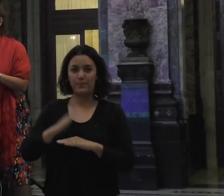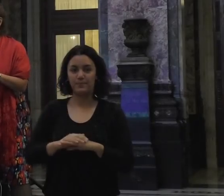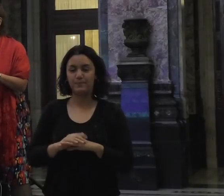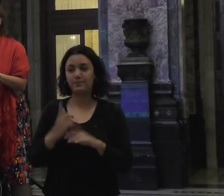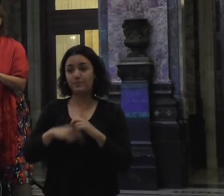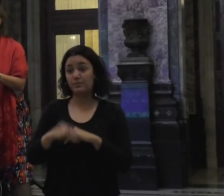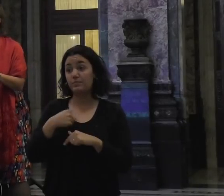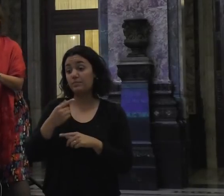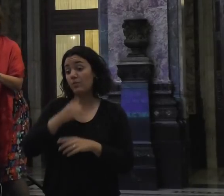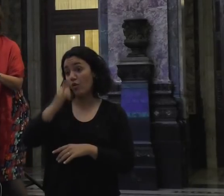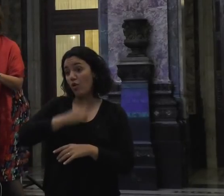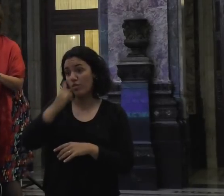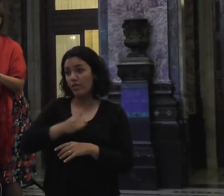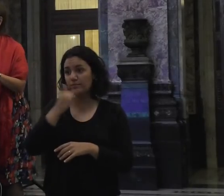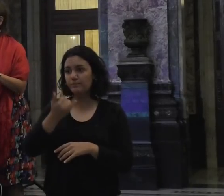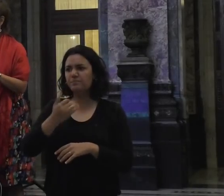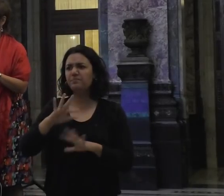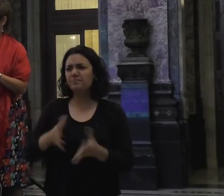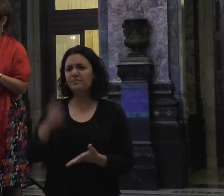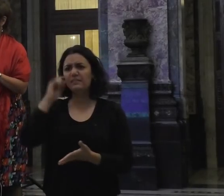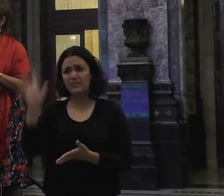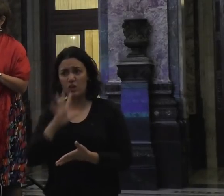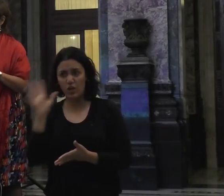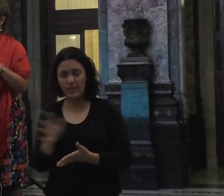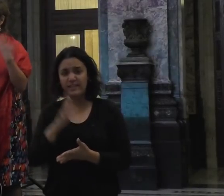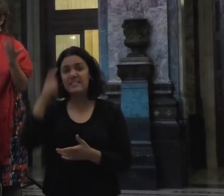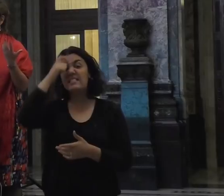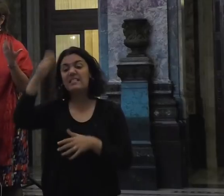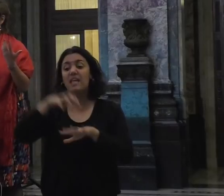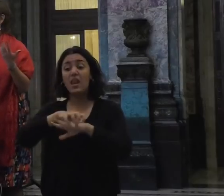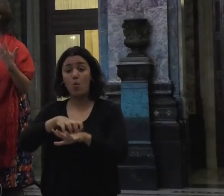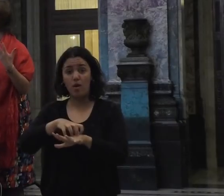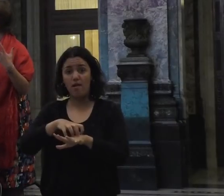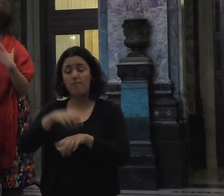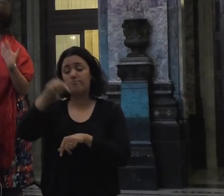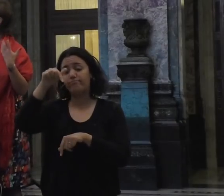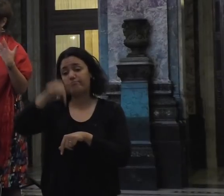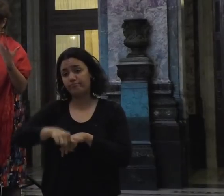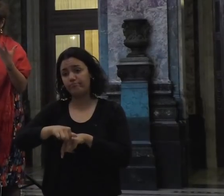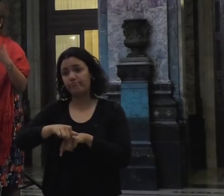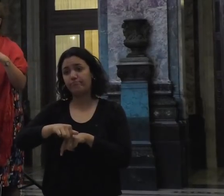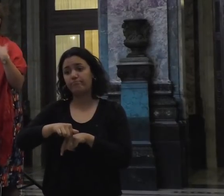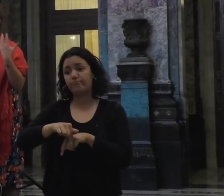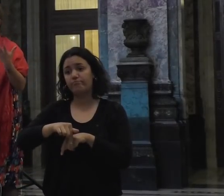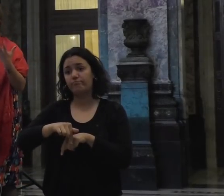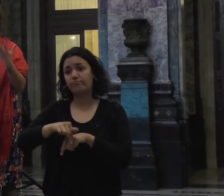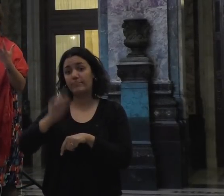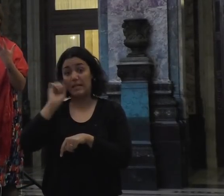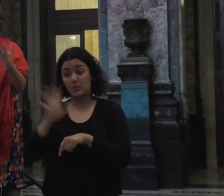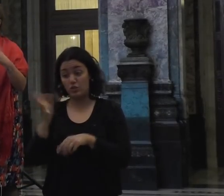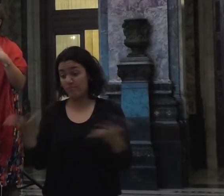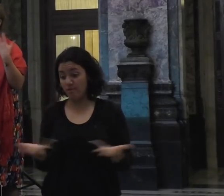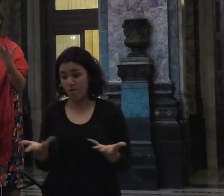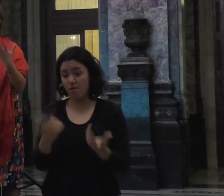de la neurociencia cognitiva en la psicología contemporánea. Entonces, lo que voy a hacer es introducir un poco la